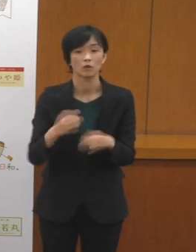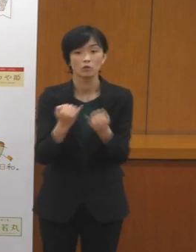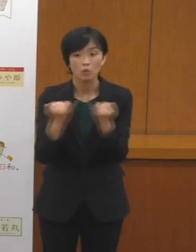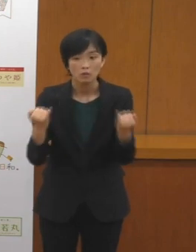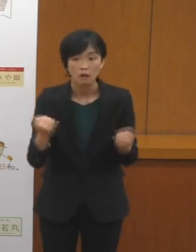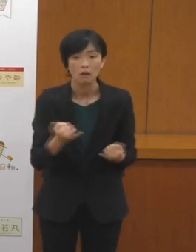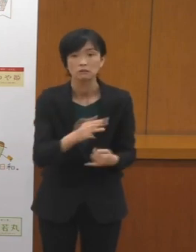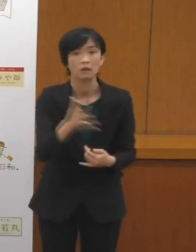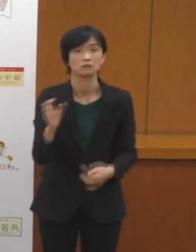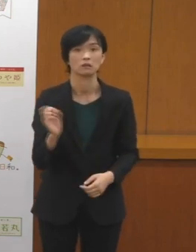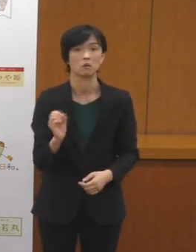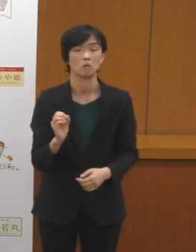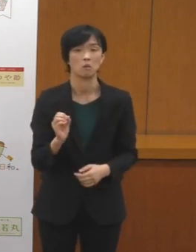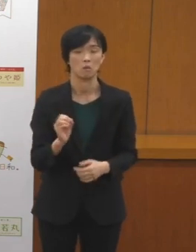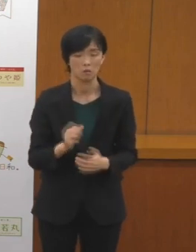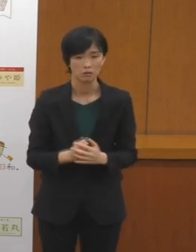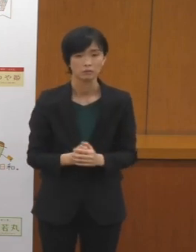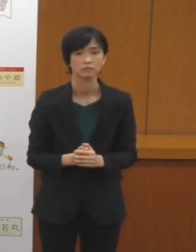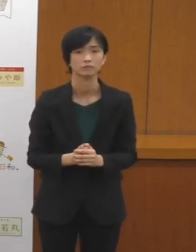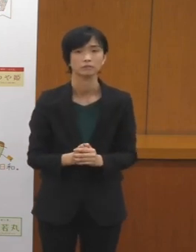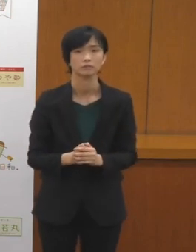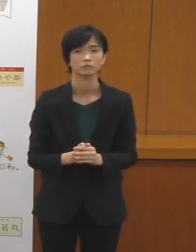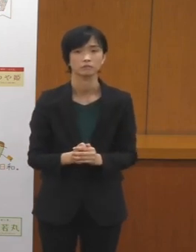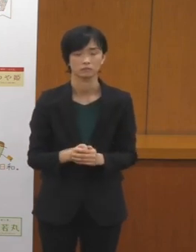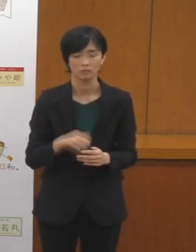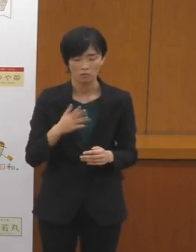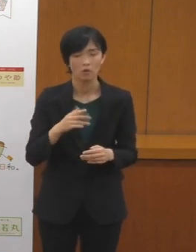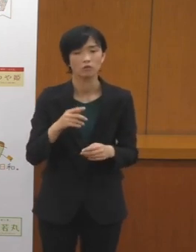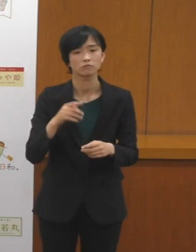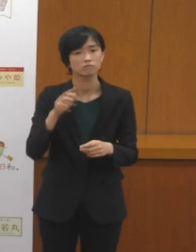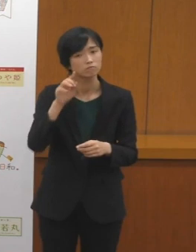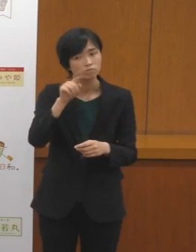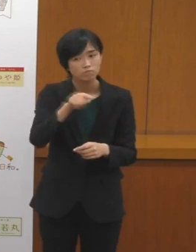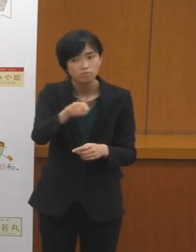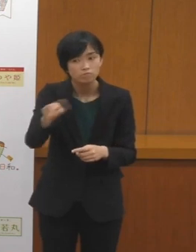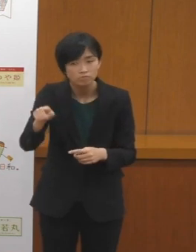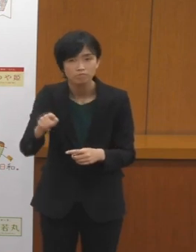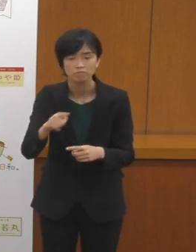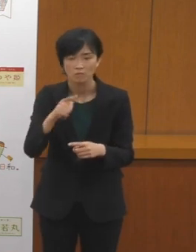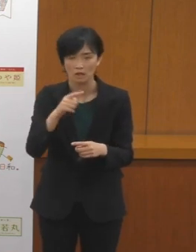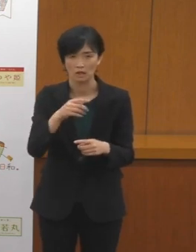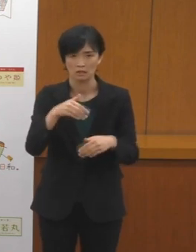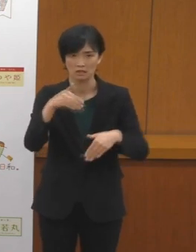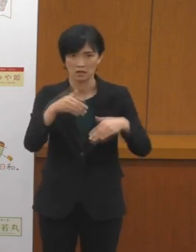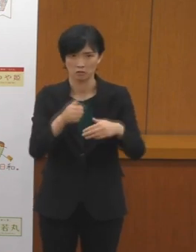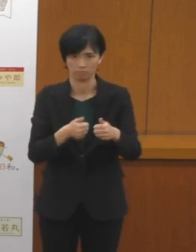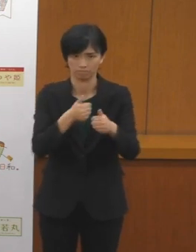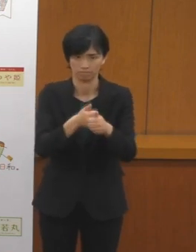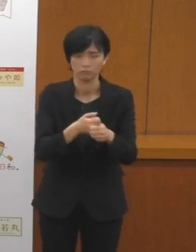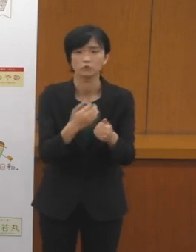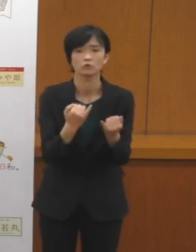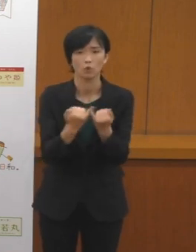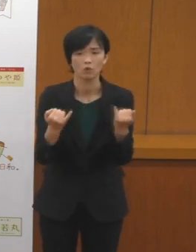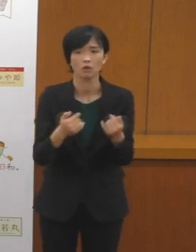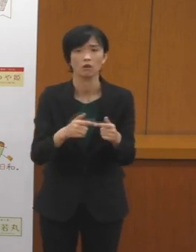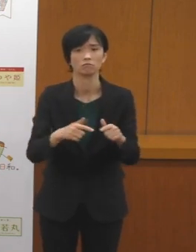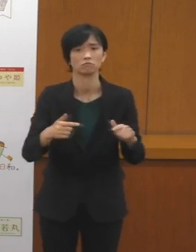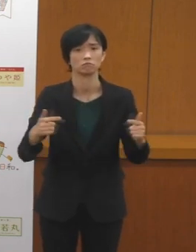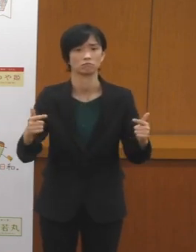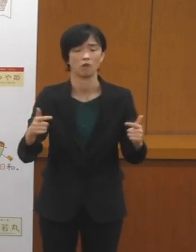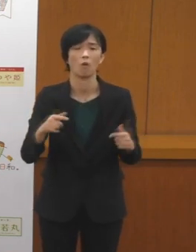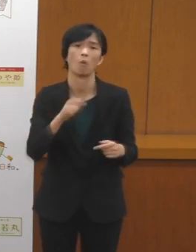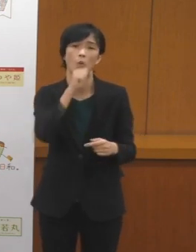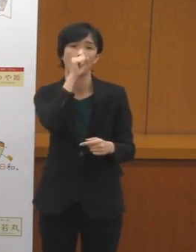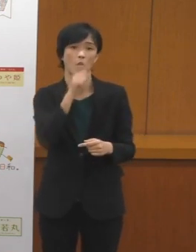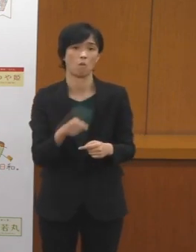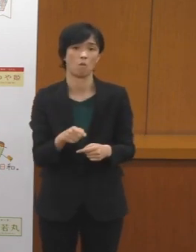まあそこに挑戦するという女性も出てきましたのでねあのまあ良い方向ではあるなとは思ってる